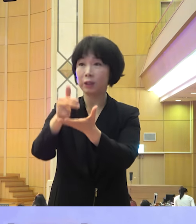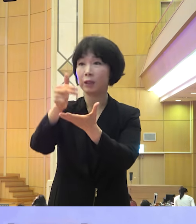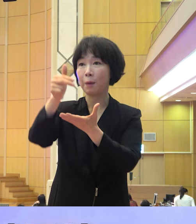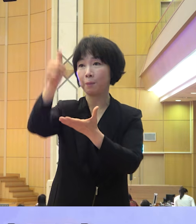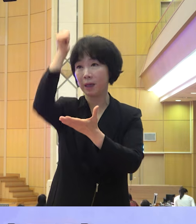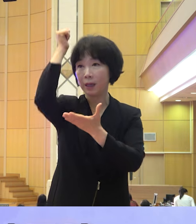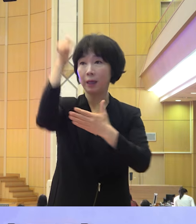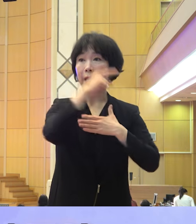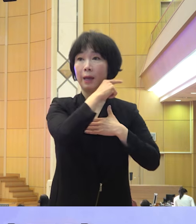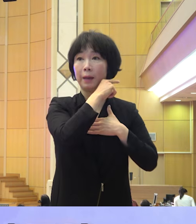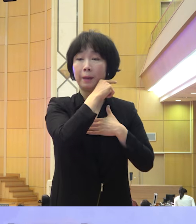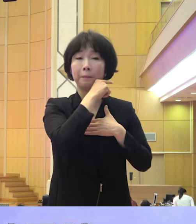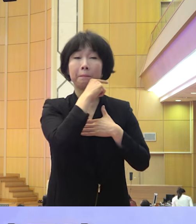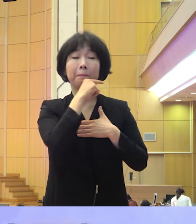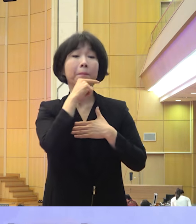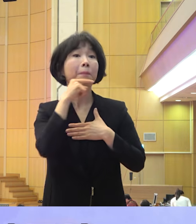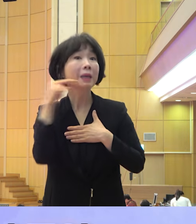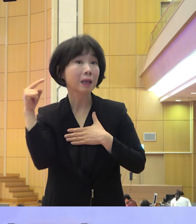그의 피